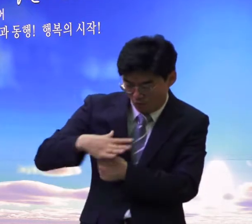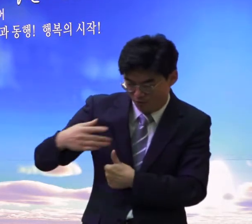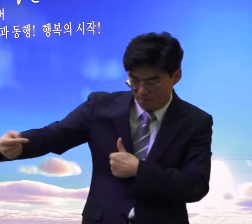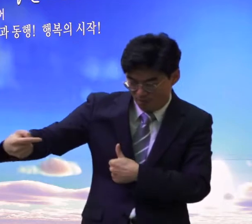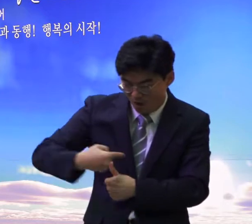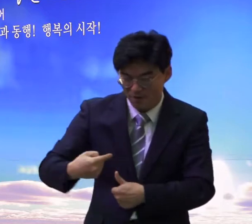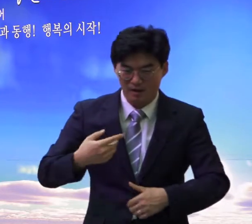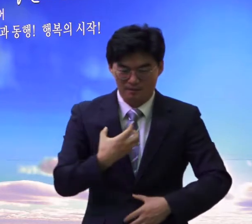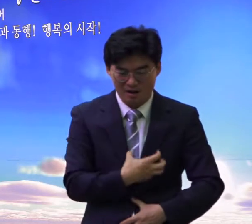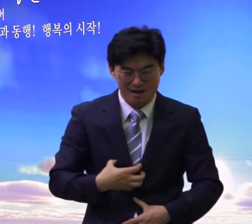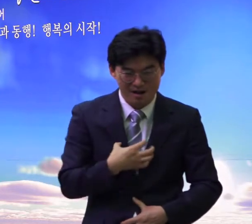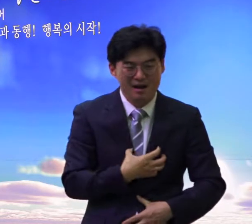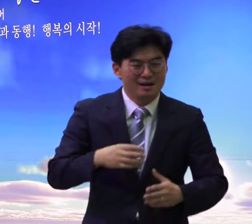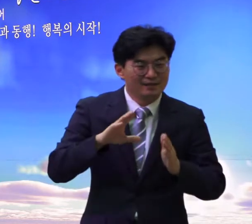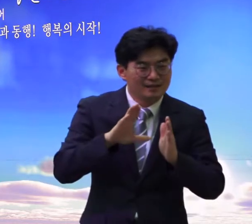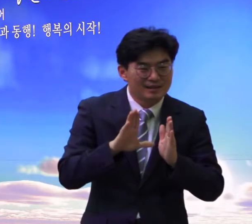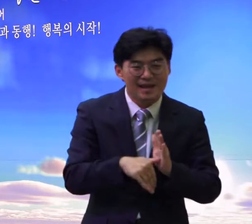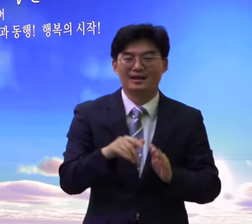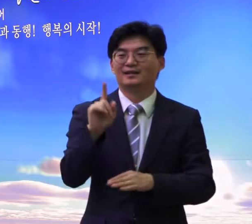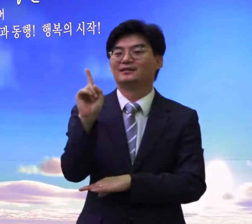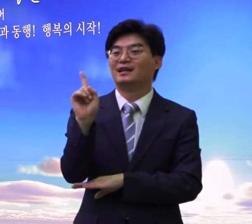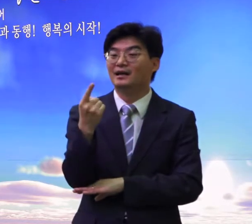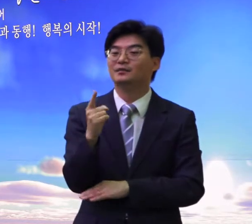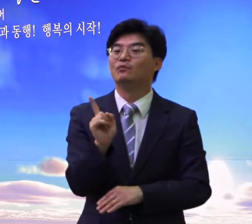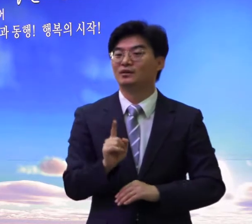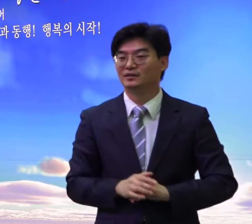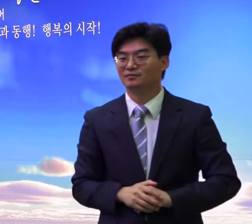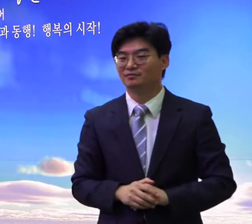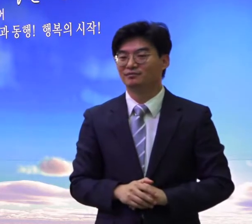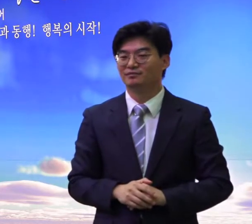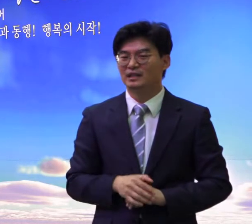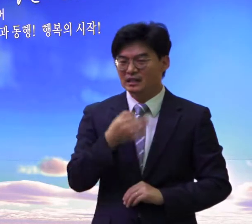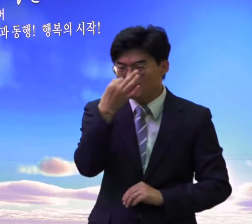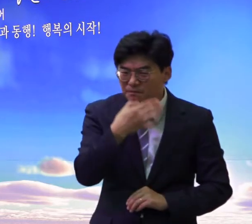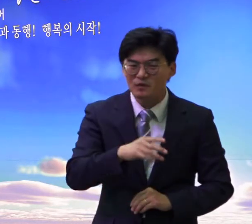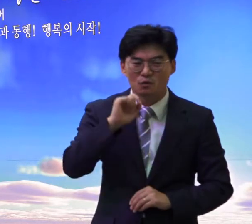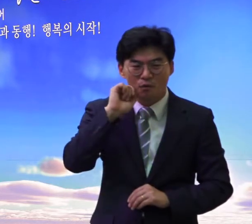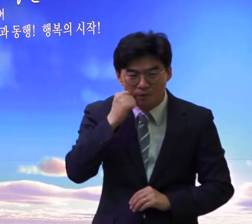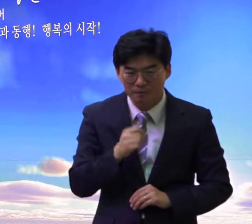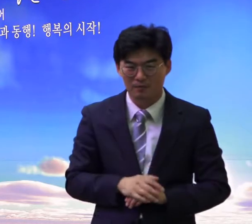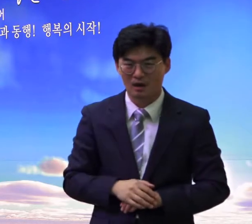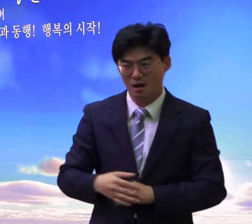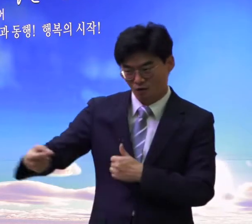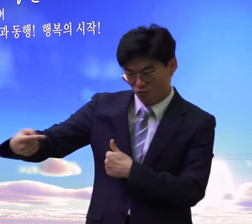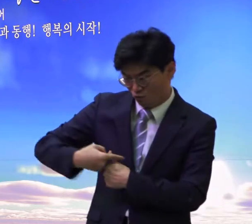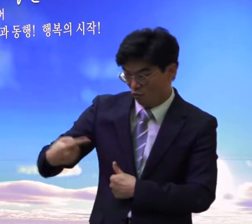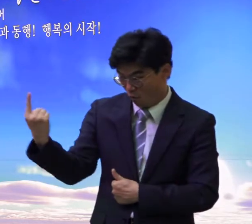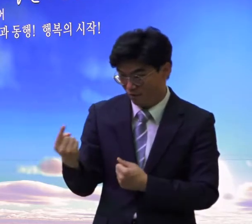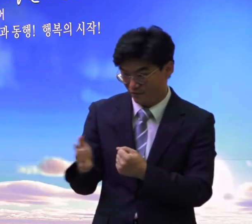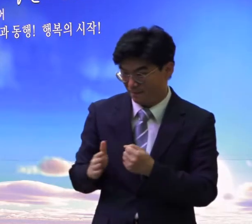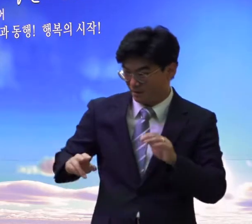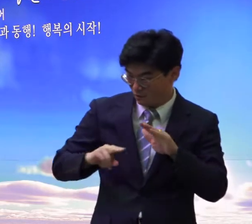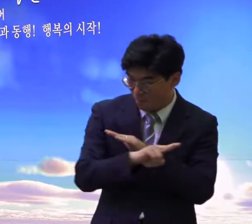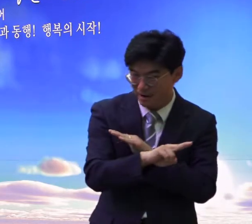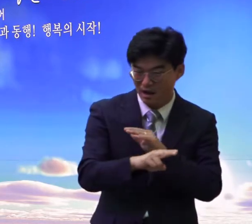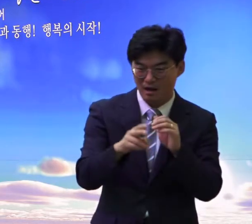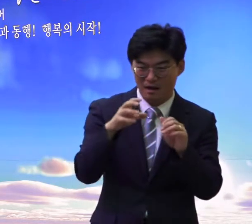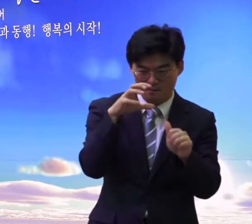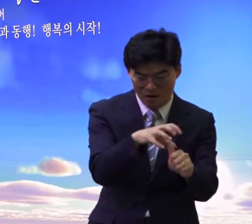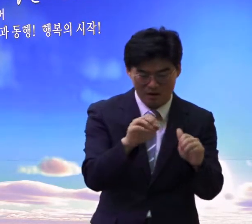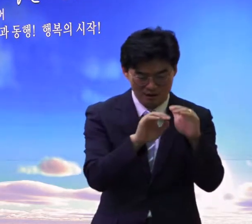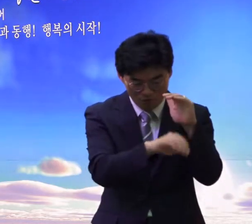공간입니다. 그런데 여기에서 다윗이 그 어렵고 힘든 속에서 하나님을 찬양하는 겁니다. 그러나 그